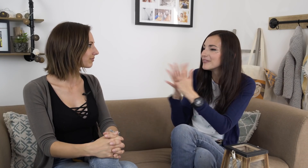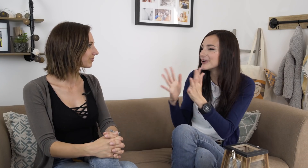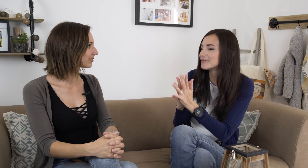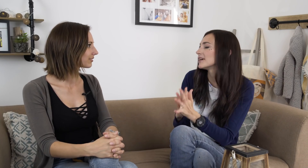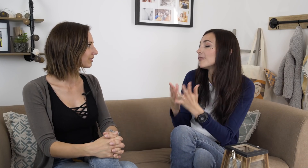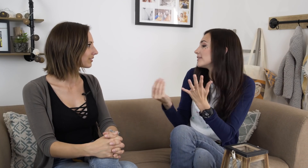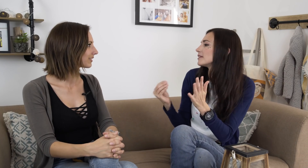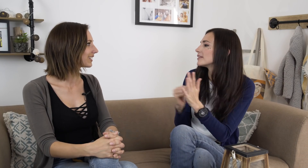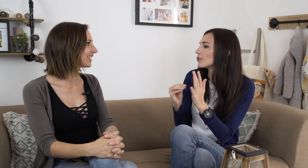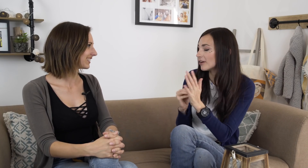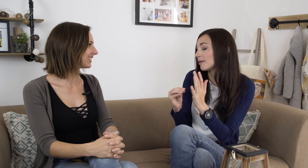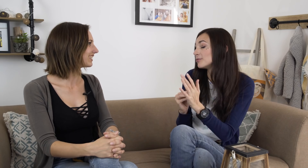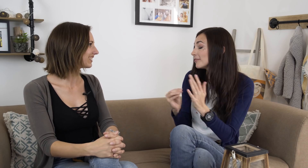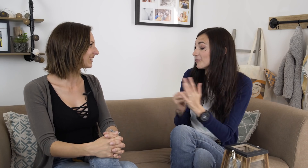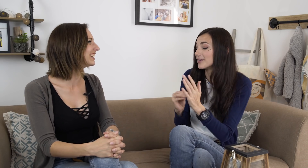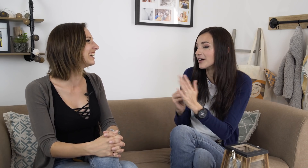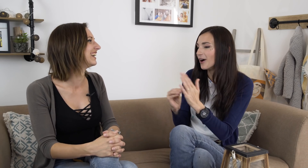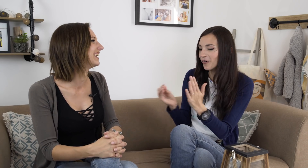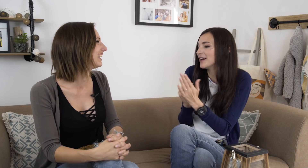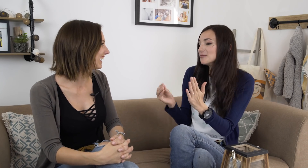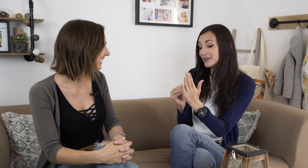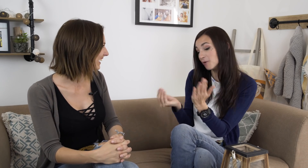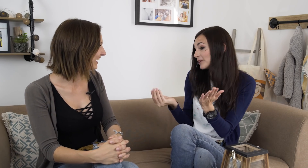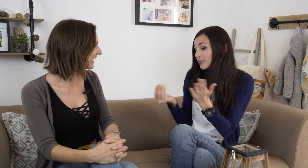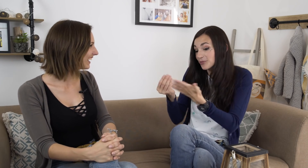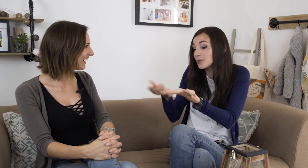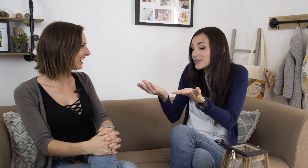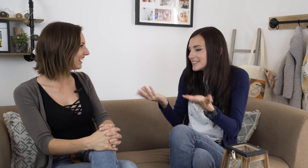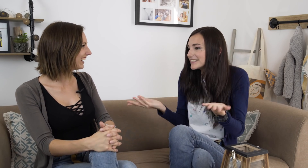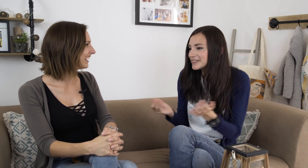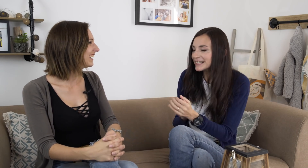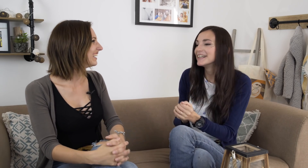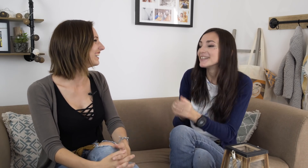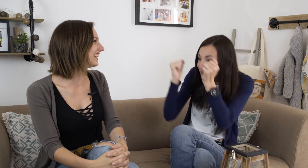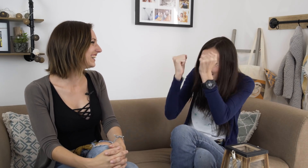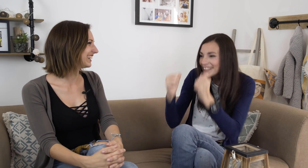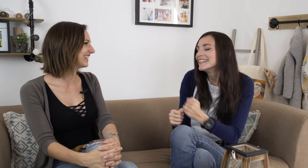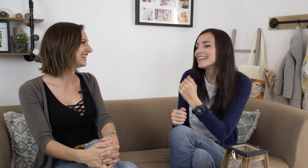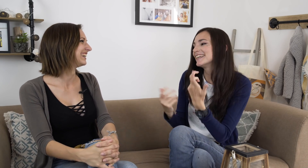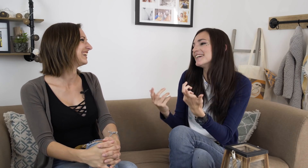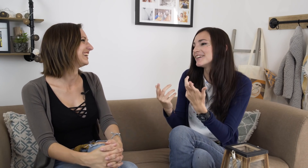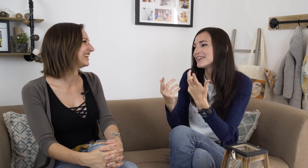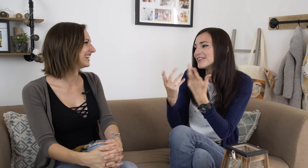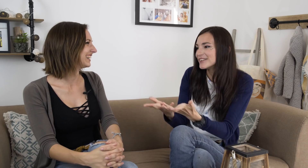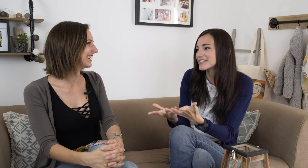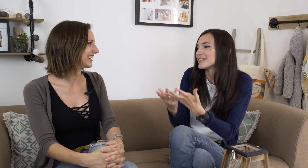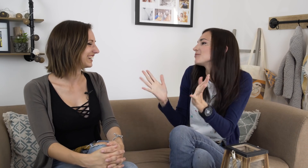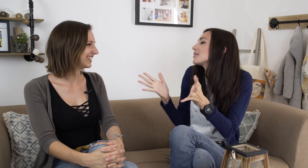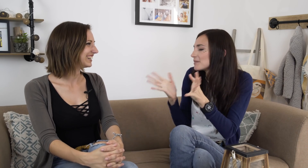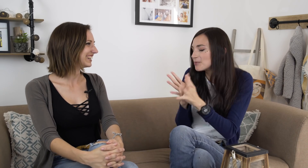bravo. Maintenant en fait elle faisait encore la pauvre. On a loupé complètement son premier signe. Hein. Ouais. Et ça leur foutait un petit peu